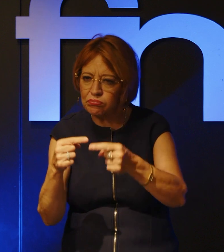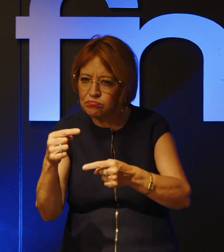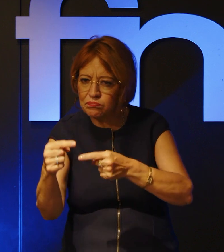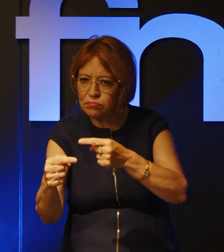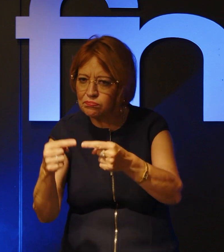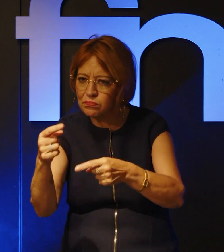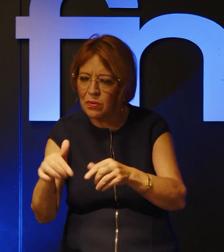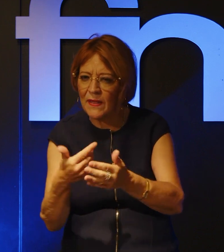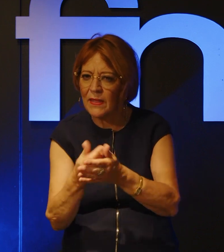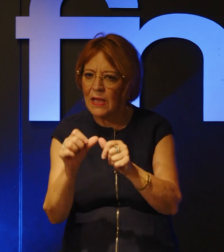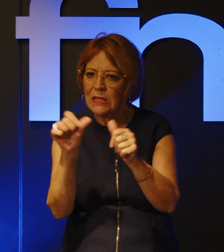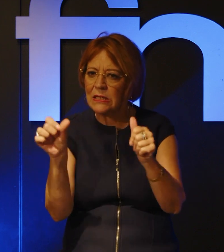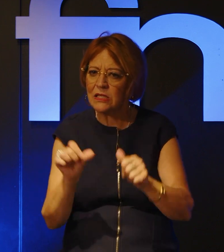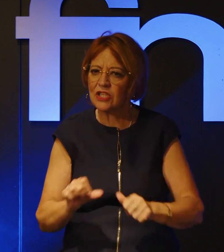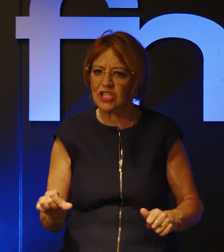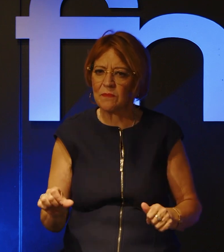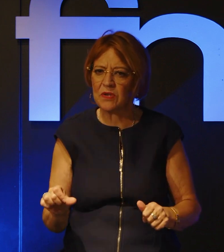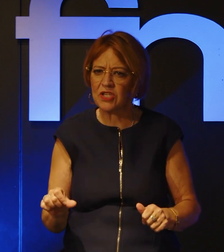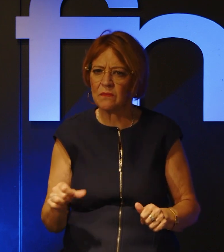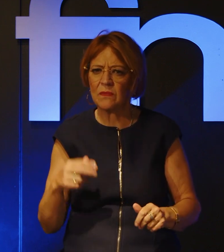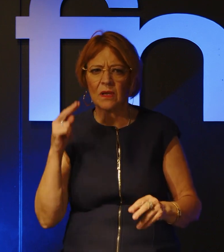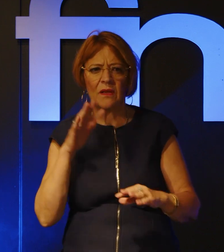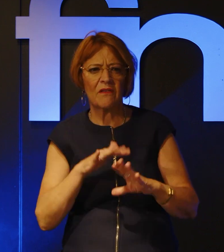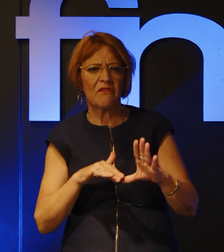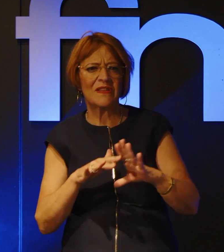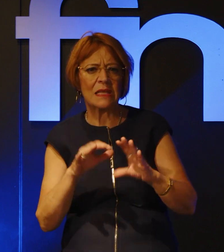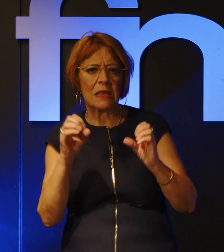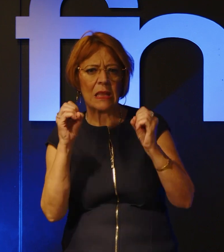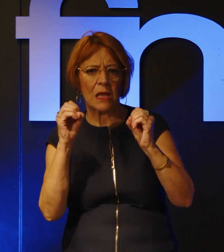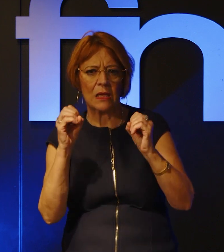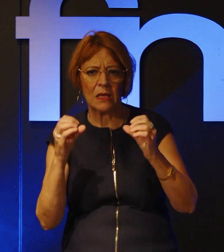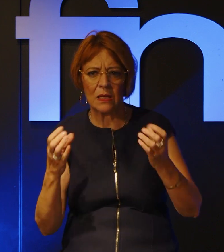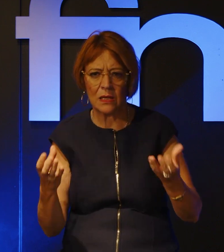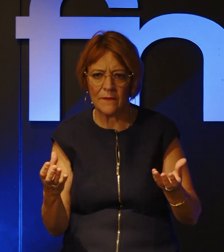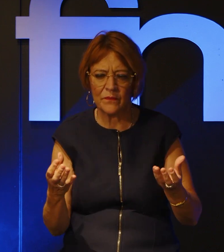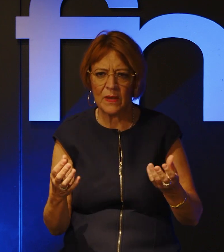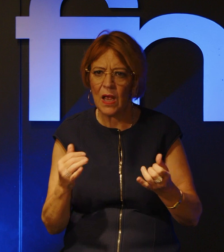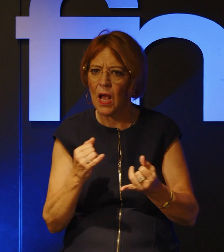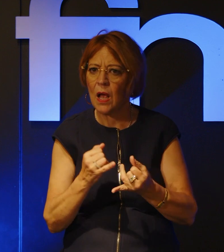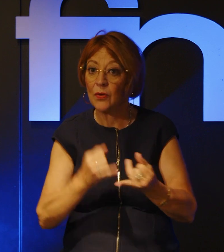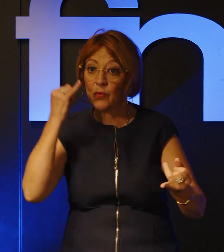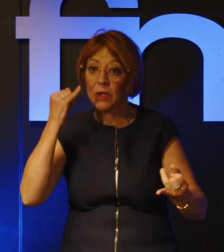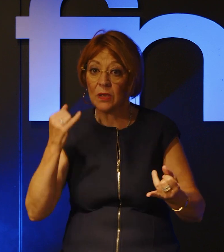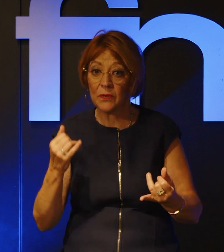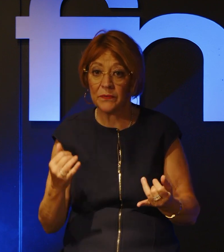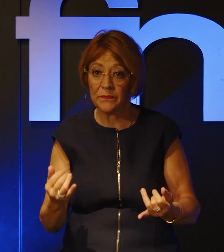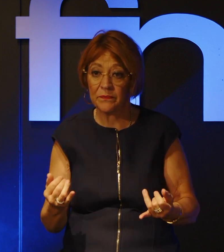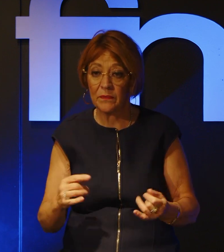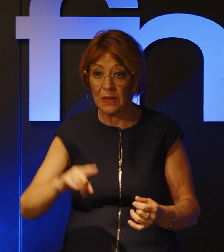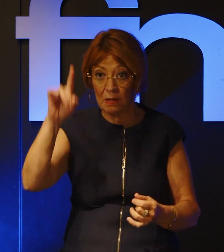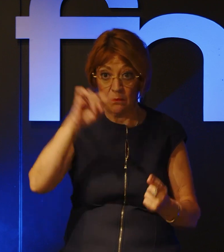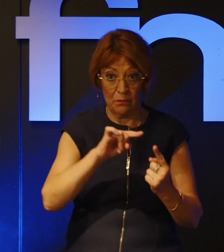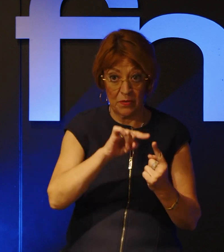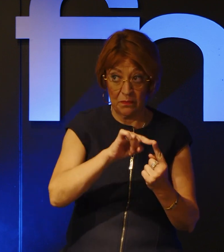destes sistemas sem aparentemente nós teros que fazer nada fica automático então em primeiro